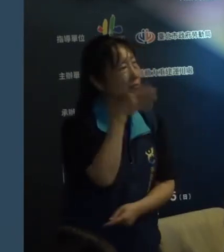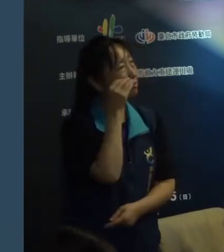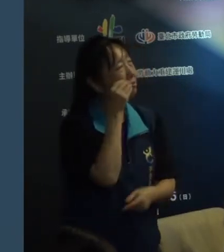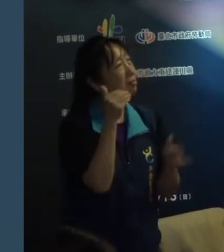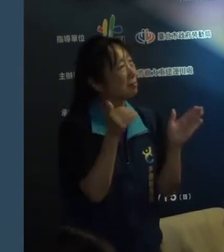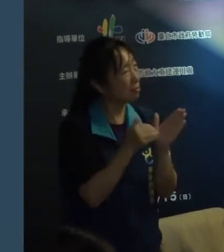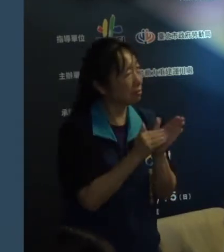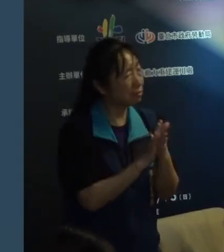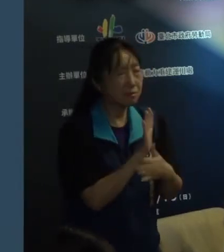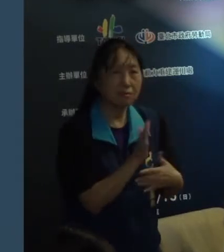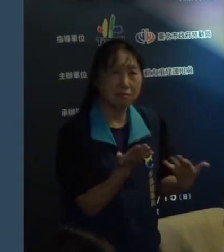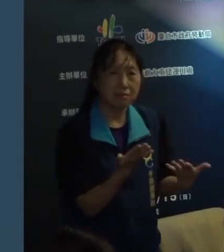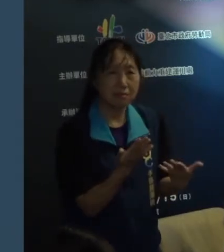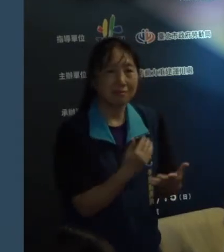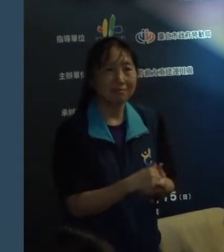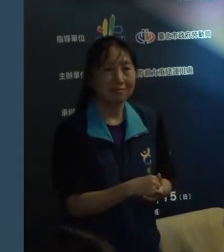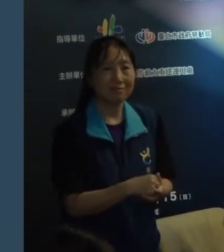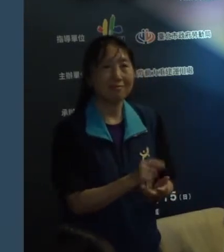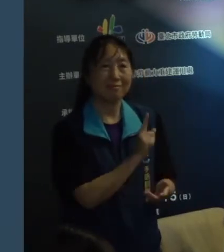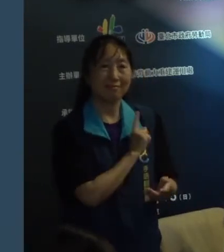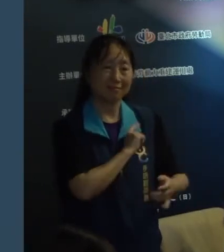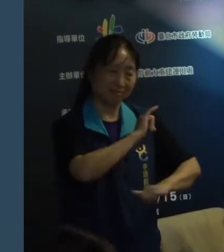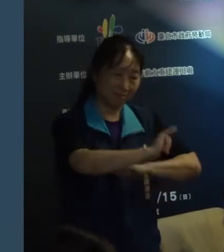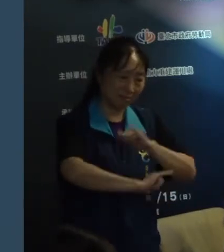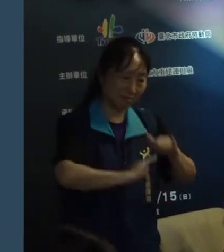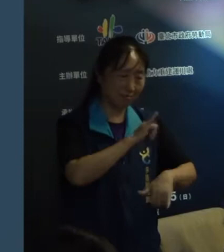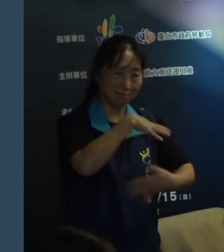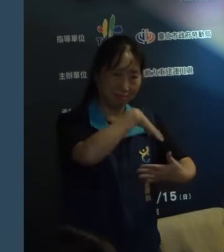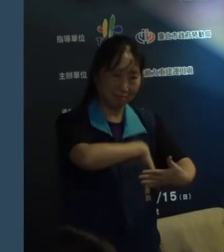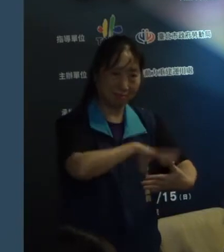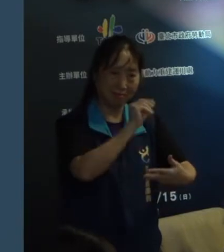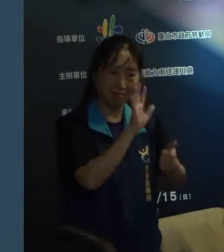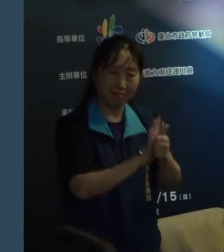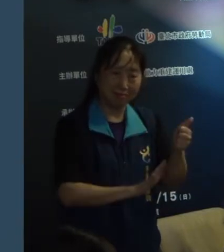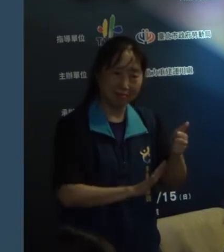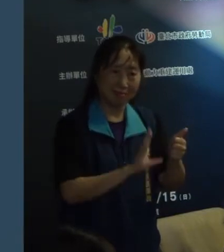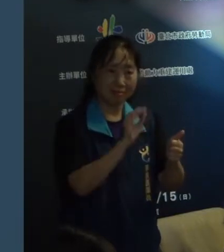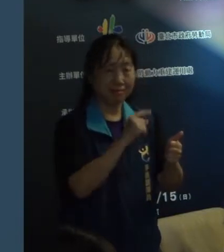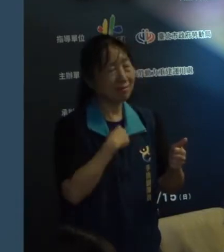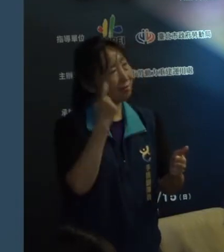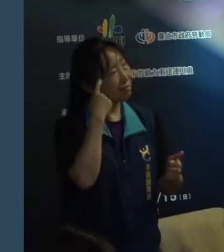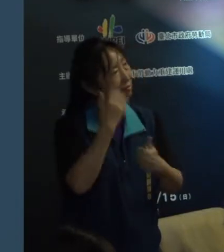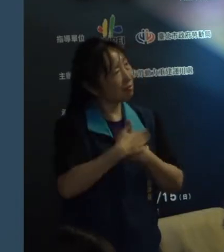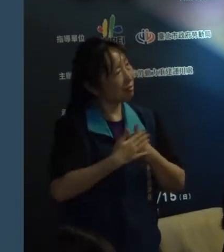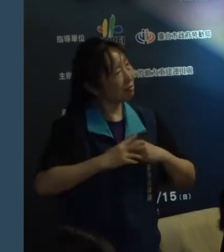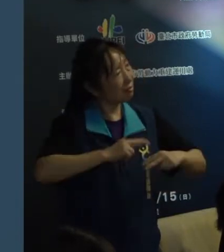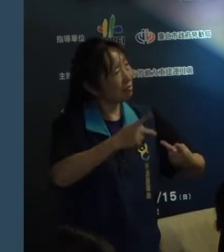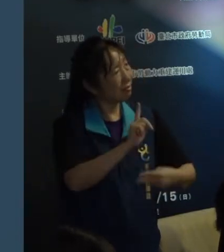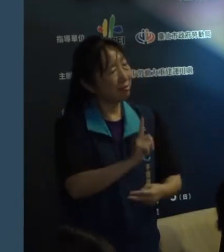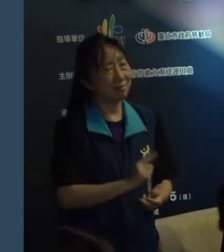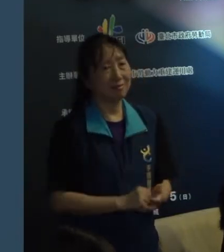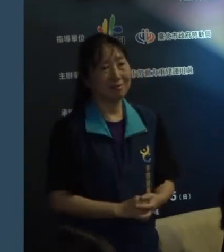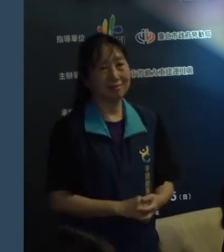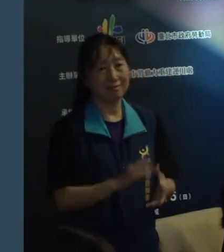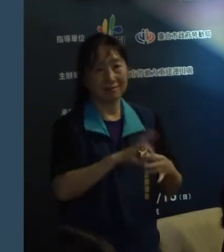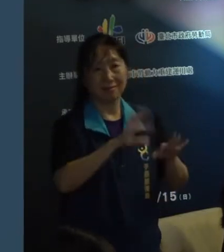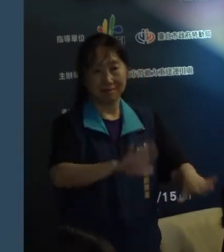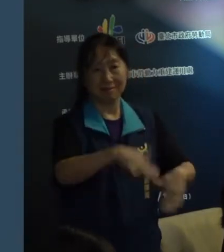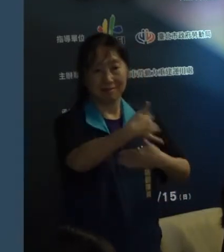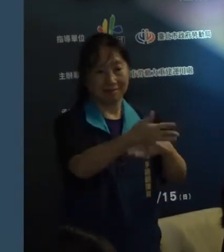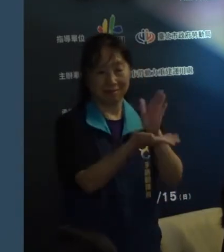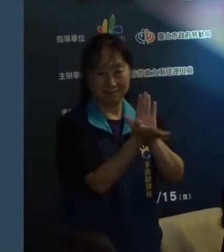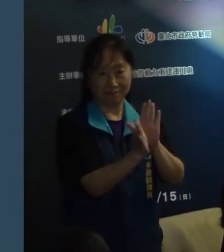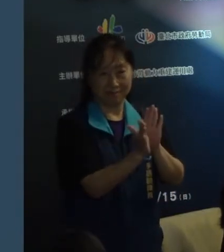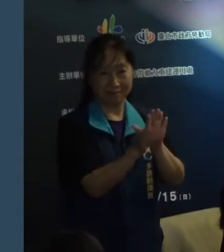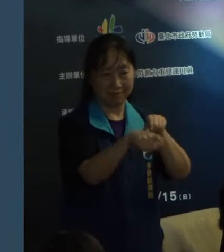的就是能够在生活里面有影响或是有改变什么。 所以我们这次影展的规划就是